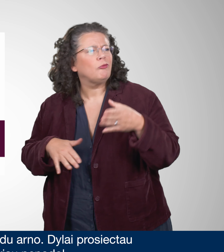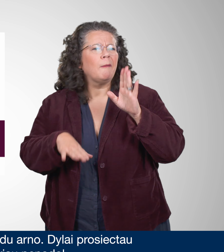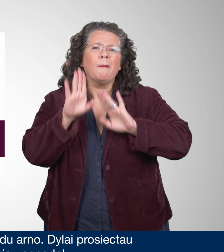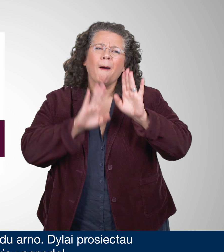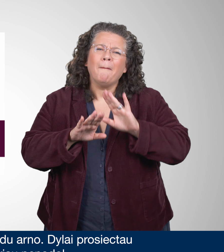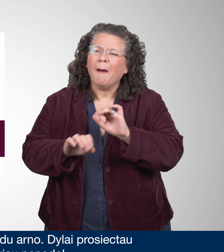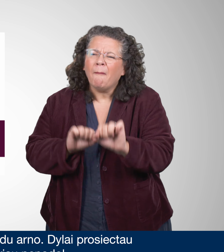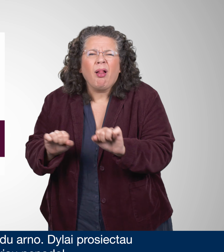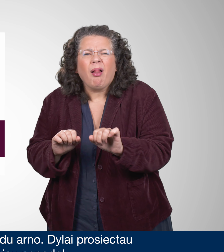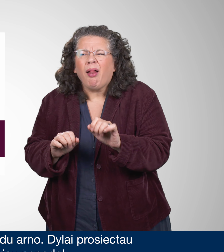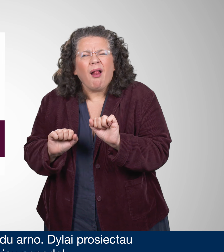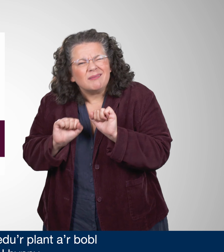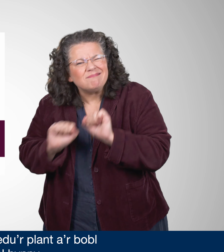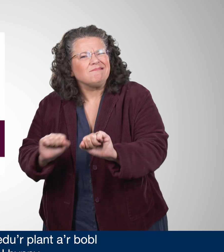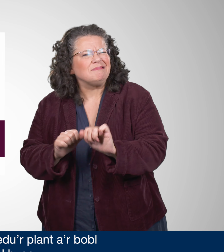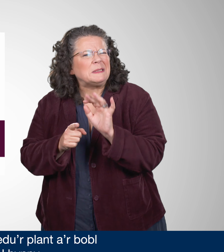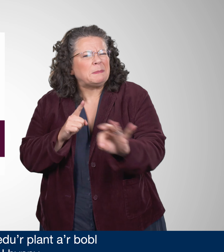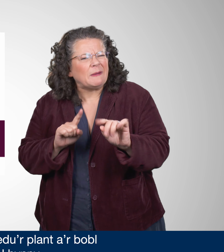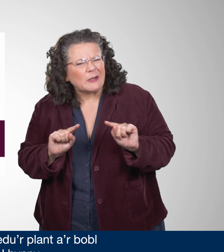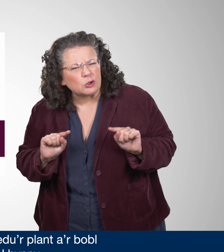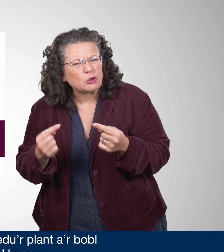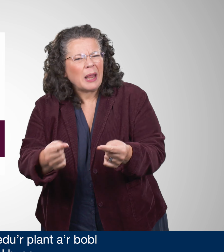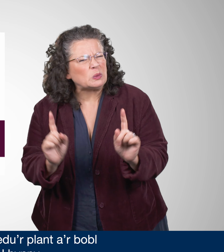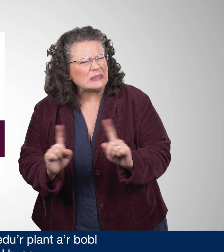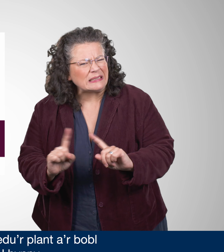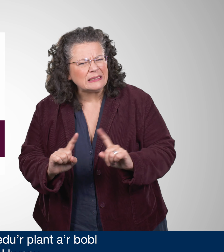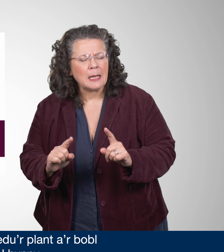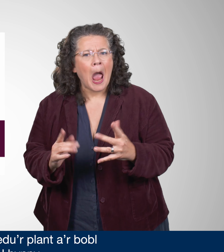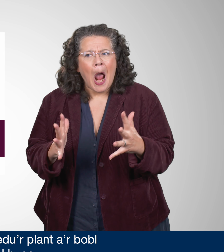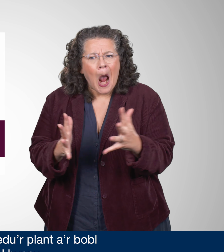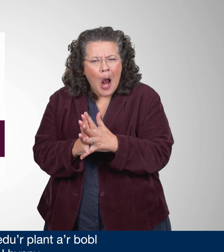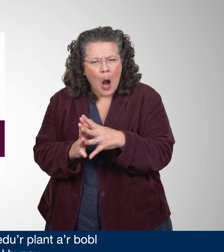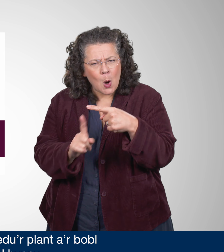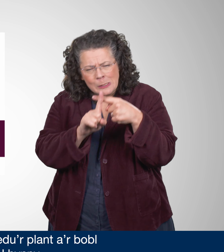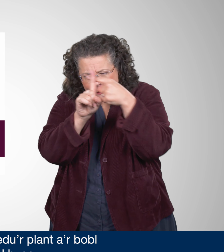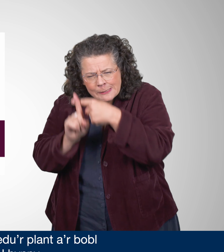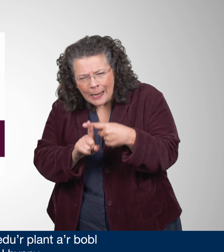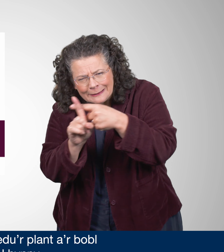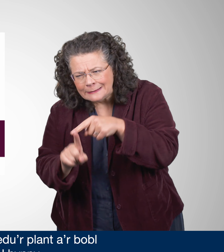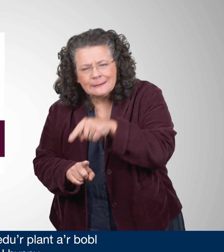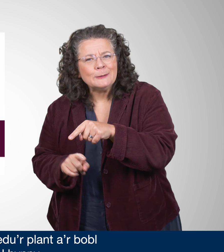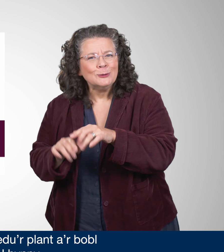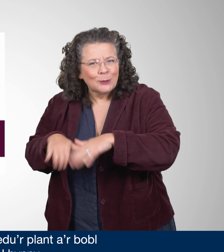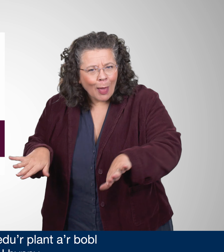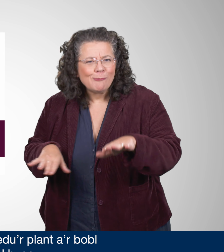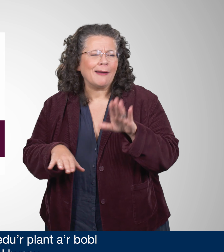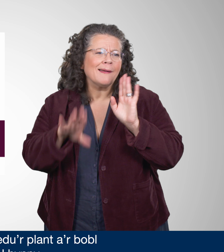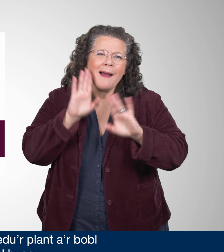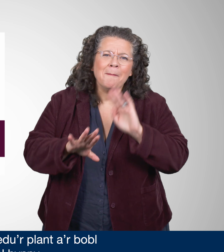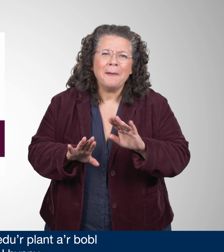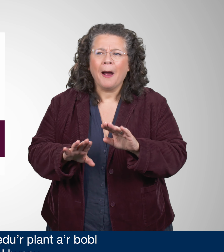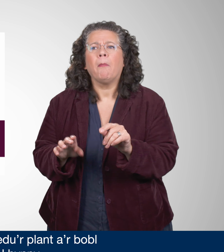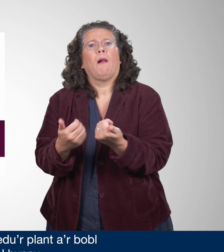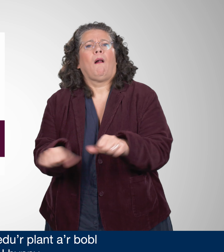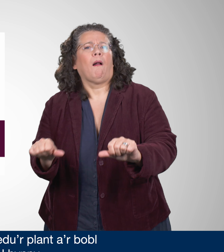penodol a sut y byddant yn targedu'r plant a'r bobl